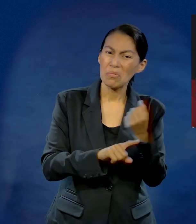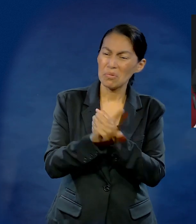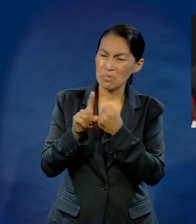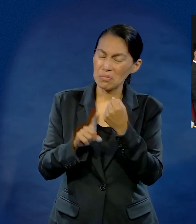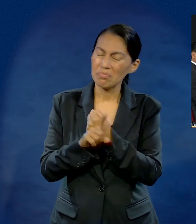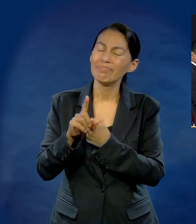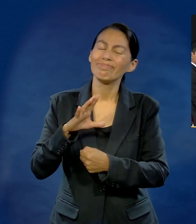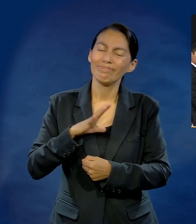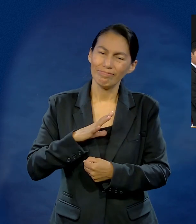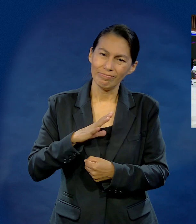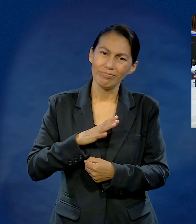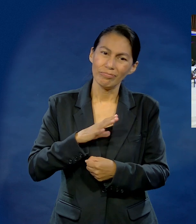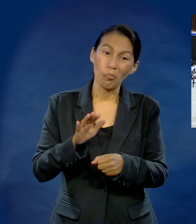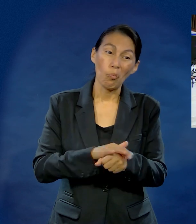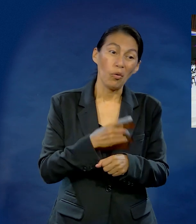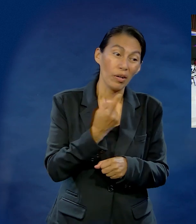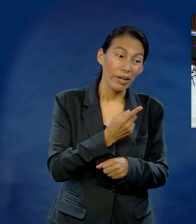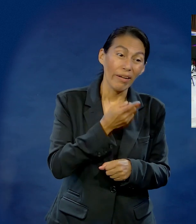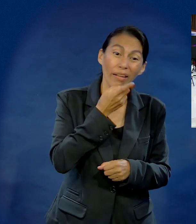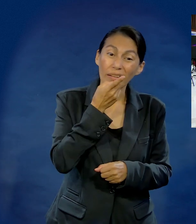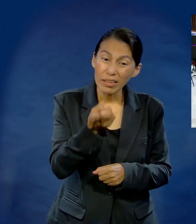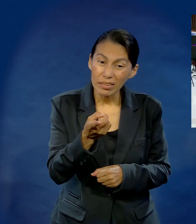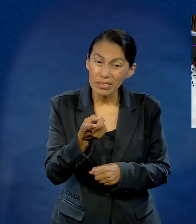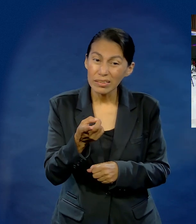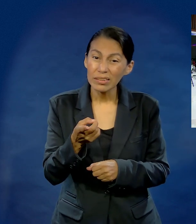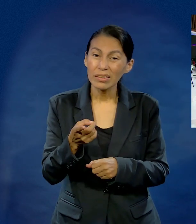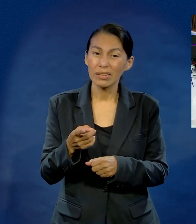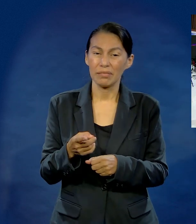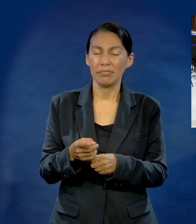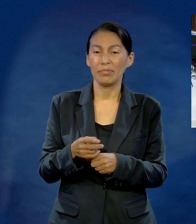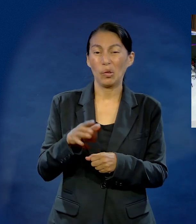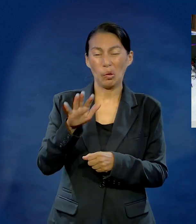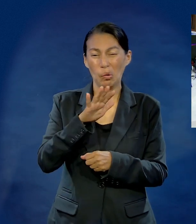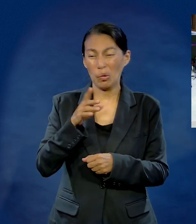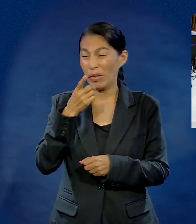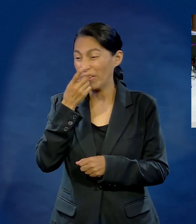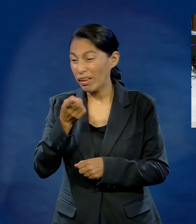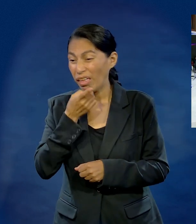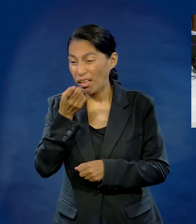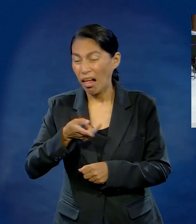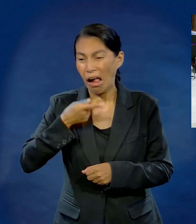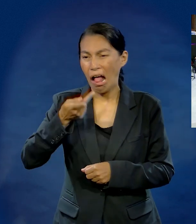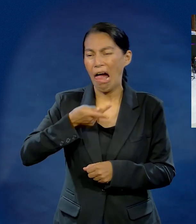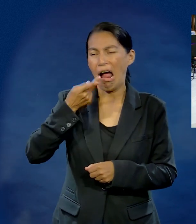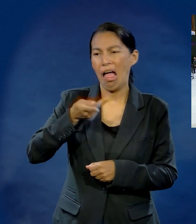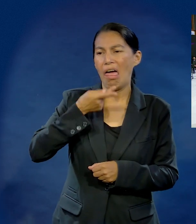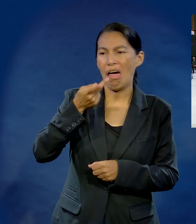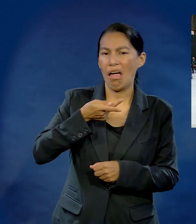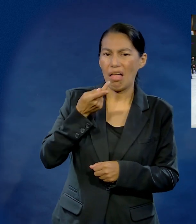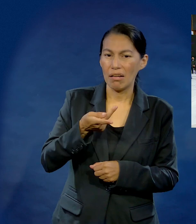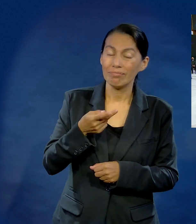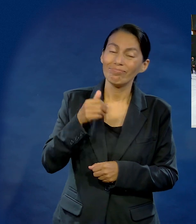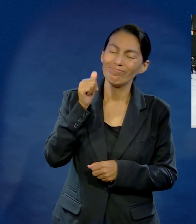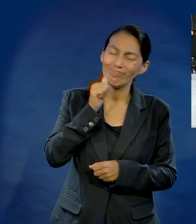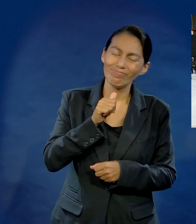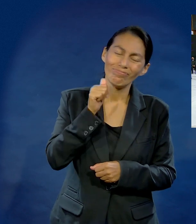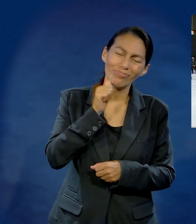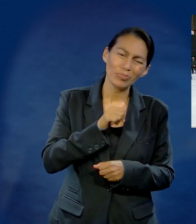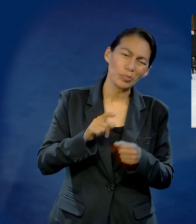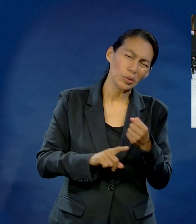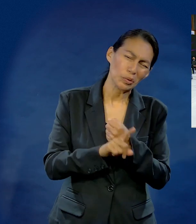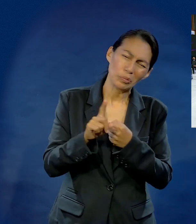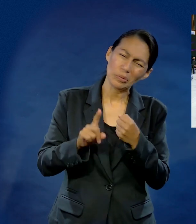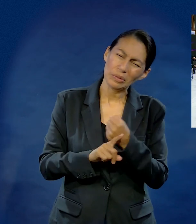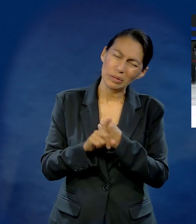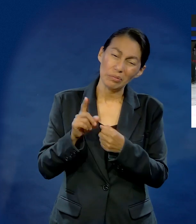Por una boca loca y floja. Una actitud de no cuidar lo que se dice frente a un problema. ¿Estás siguiendo lo que estoy